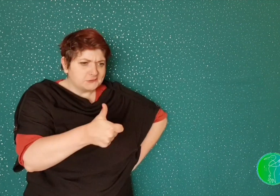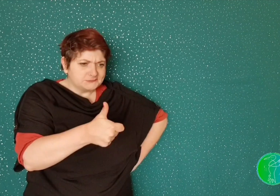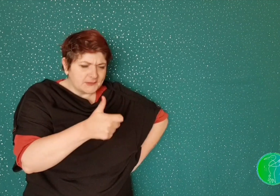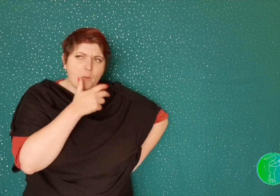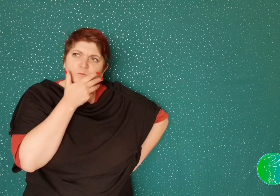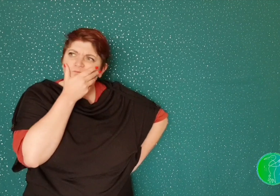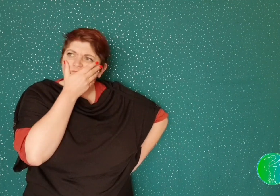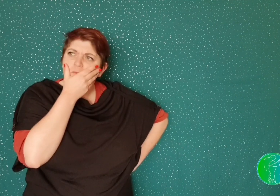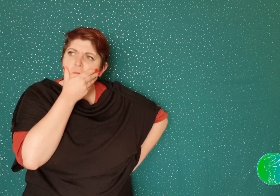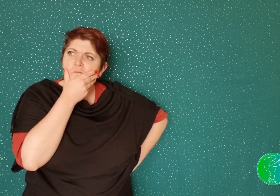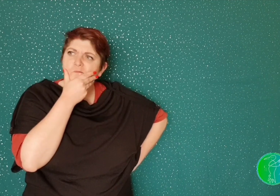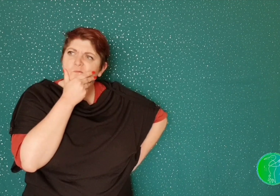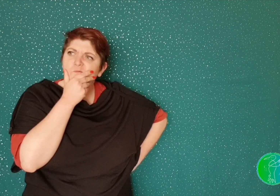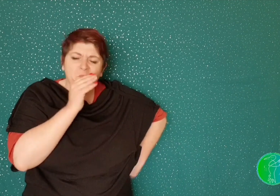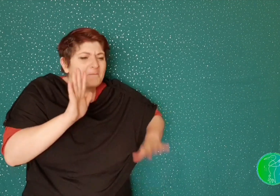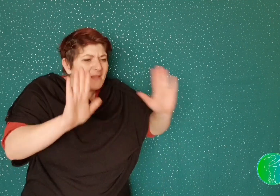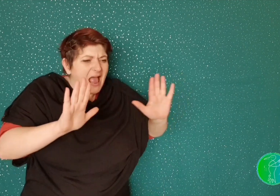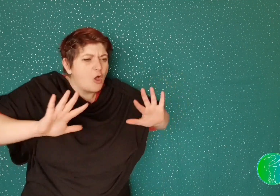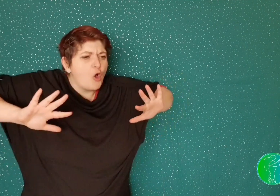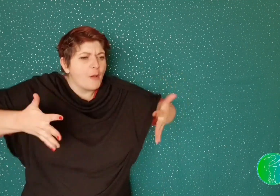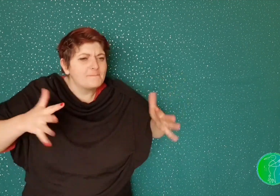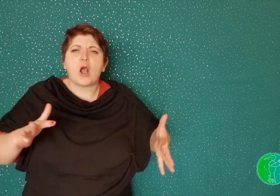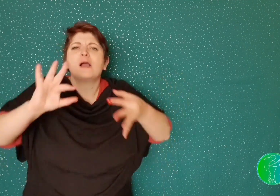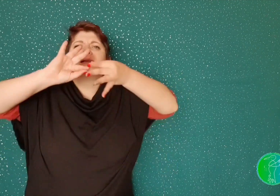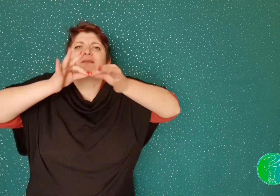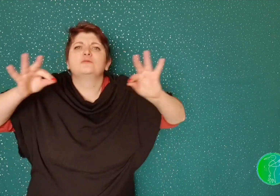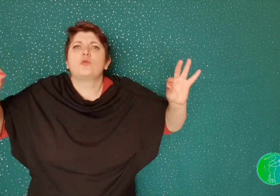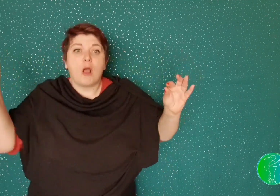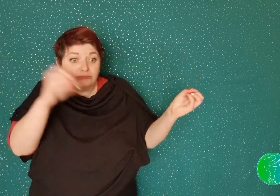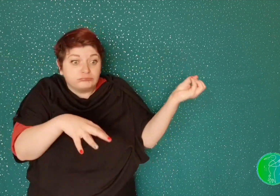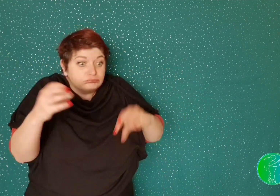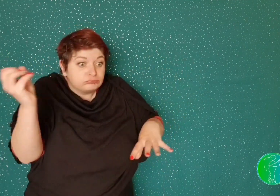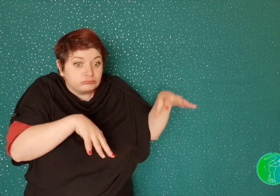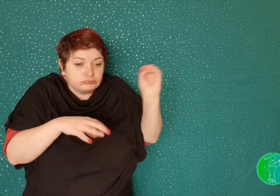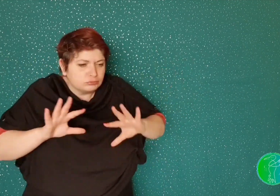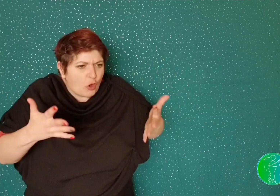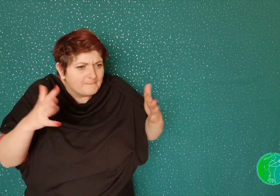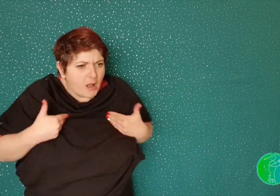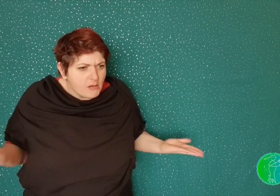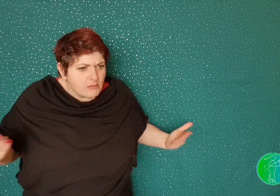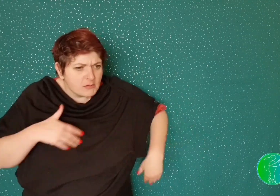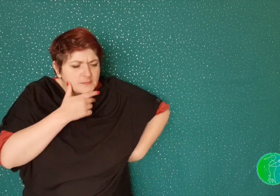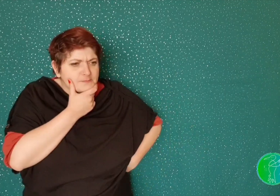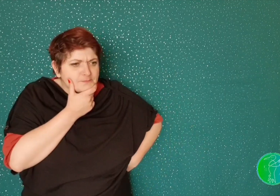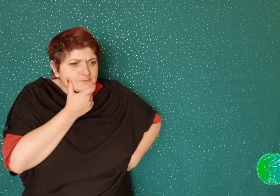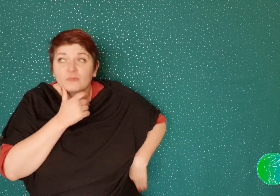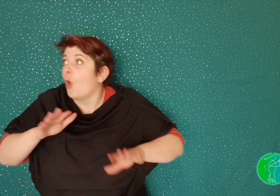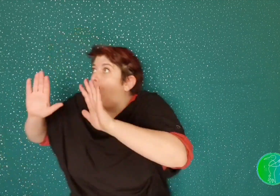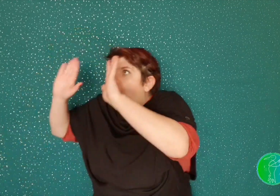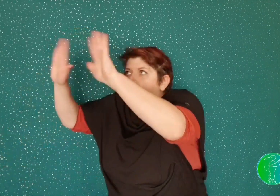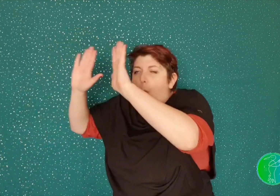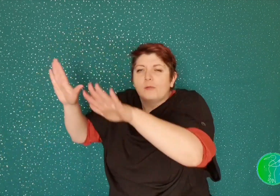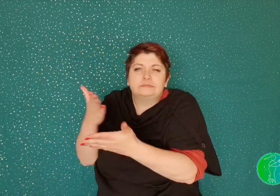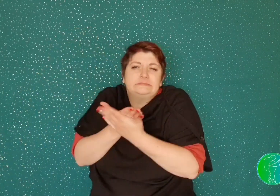Très bien, dit la belette. Mais comment faire pour mettre ces histoires dans la soupe?